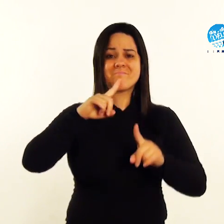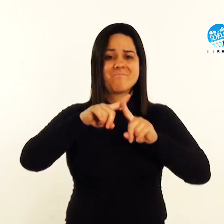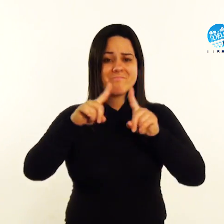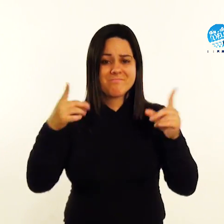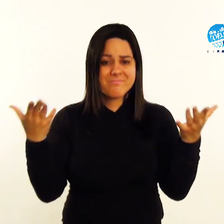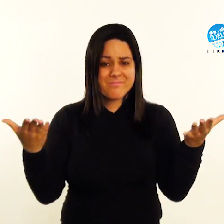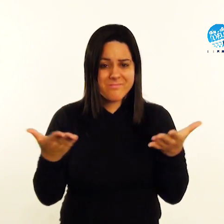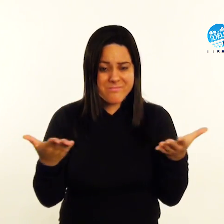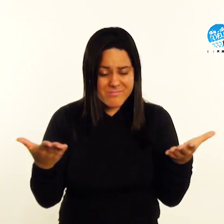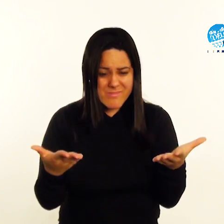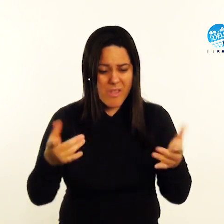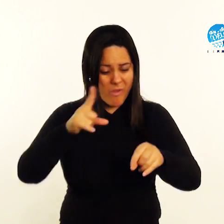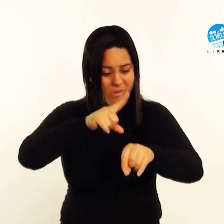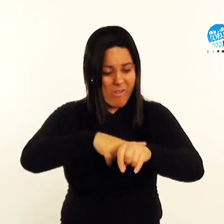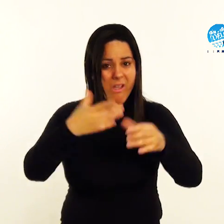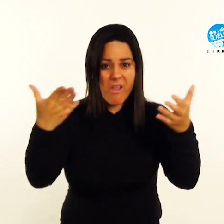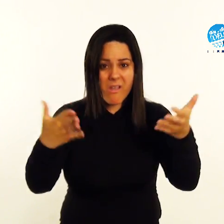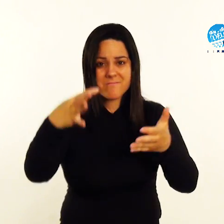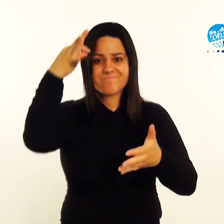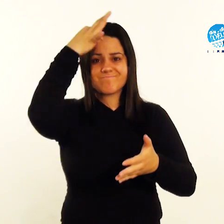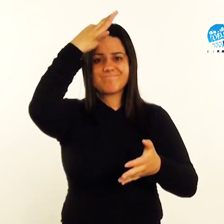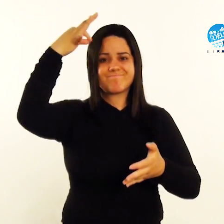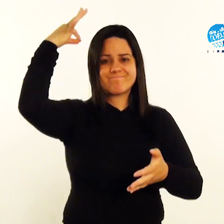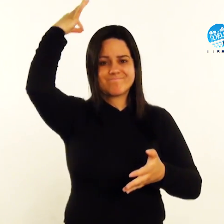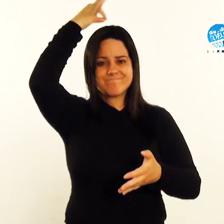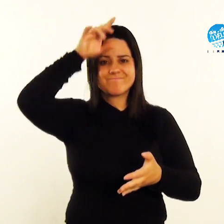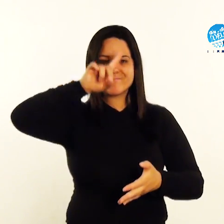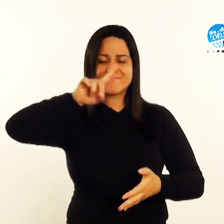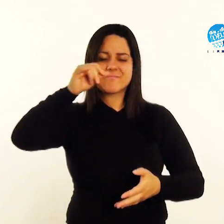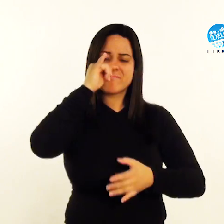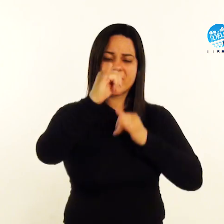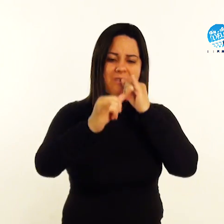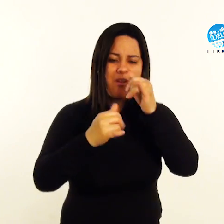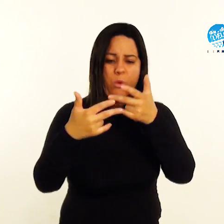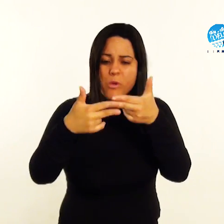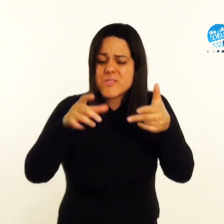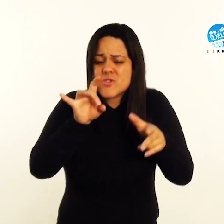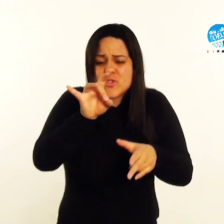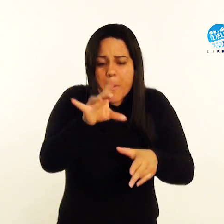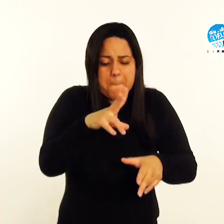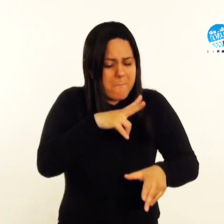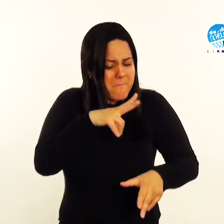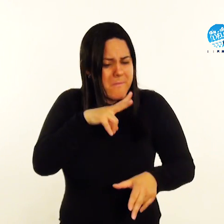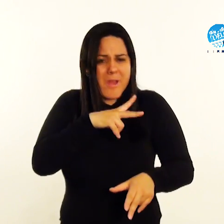Mas agora, nesse instante, o Espírito de Deus está falando coisas só para você.